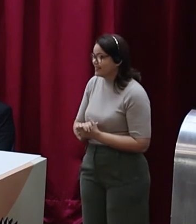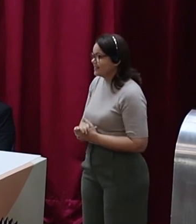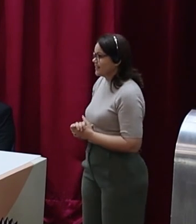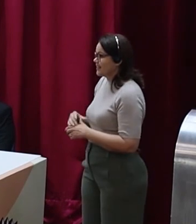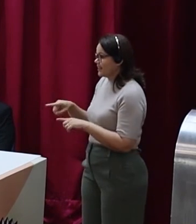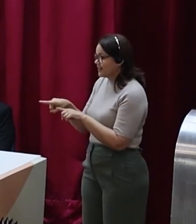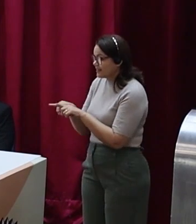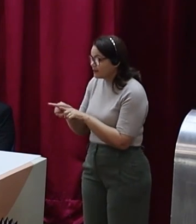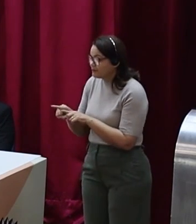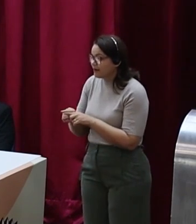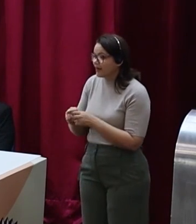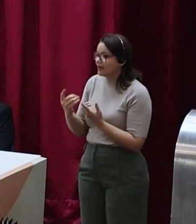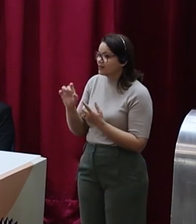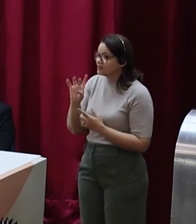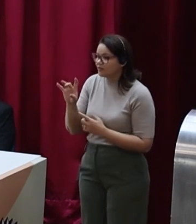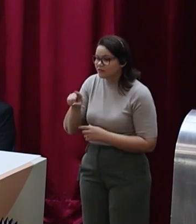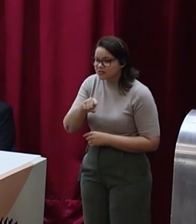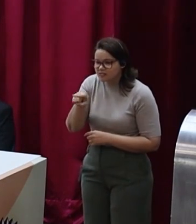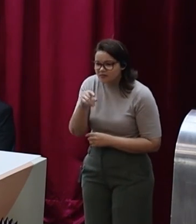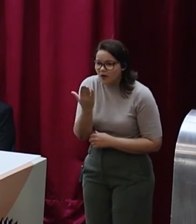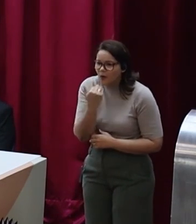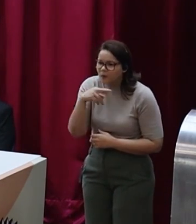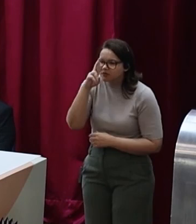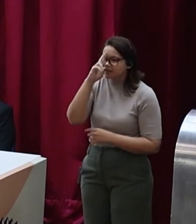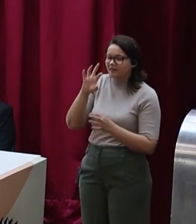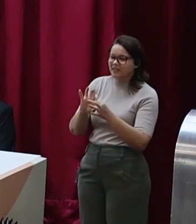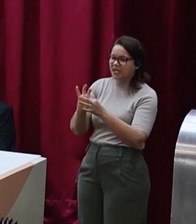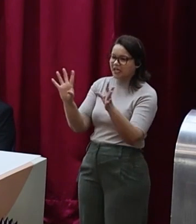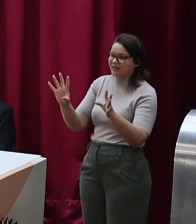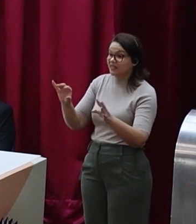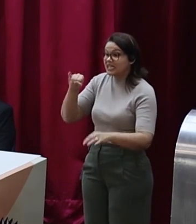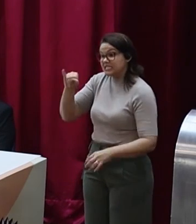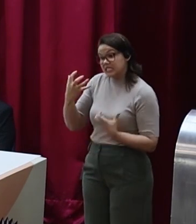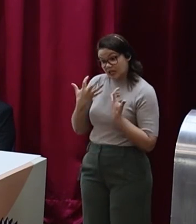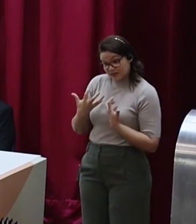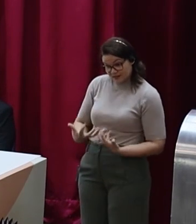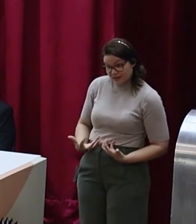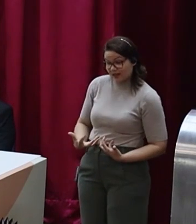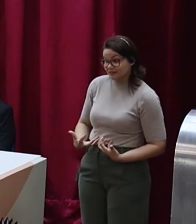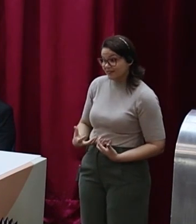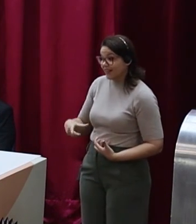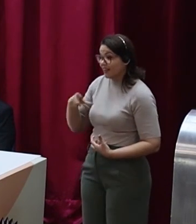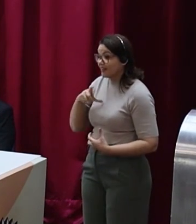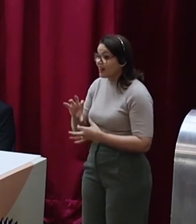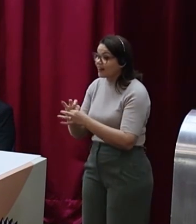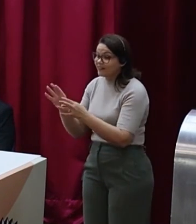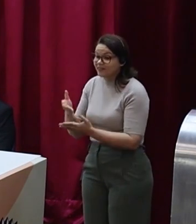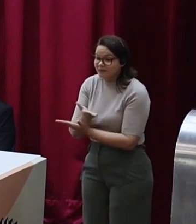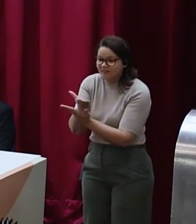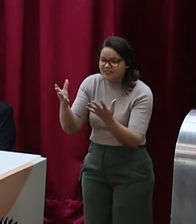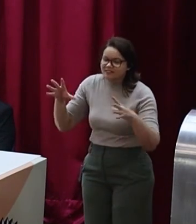algumas observações. Vocês vão almoçar, fiquem à vontade. Quem estiver muito cansado, a gente tem disponível para vocês